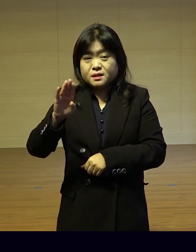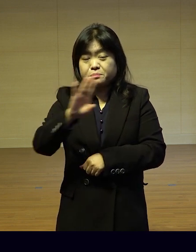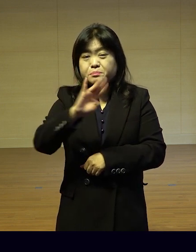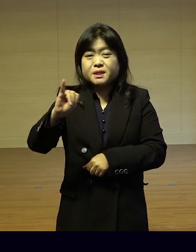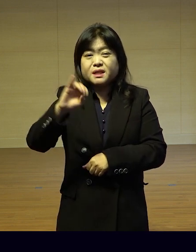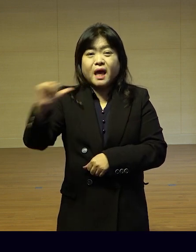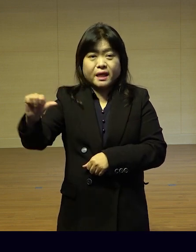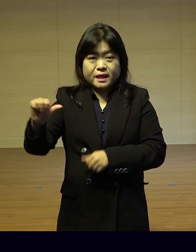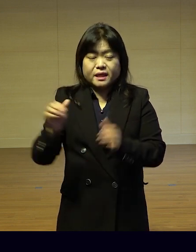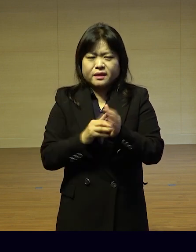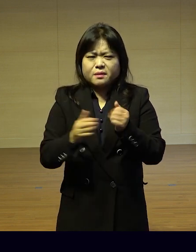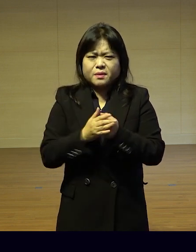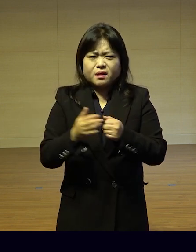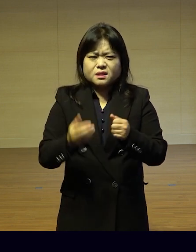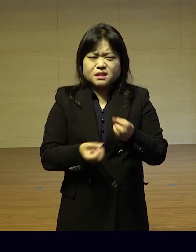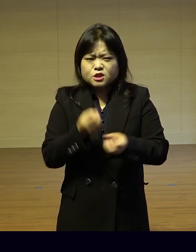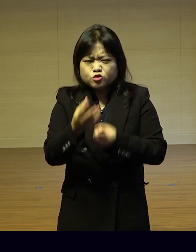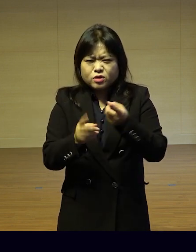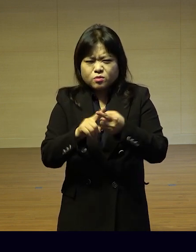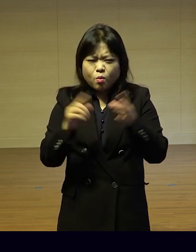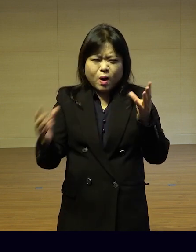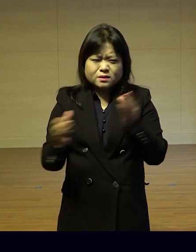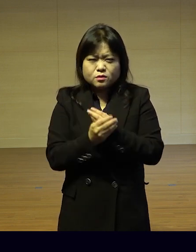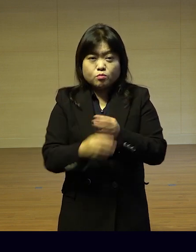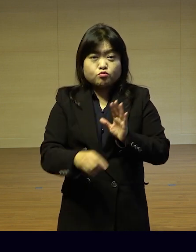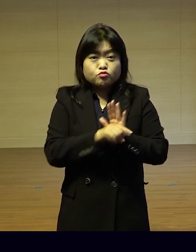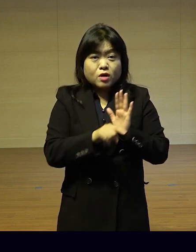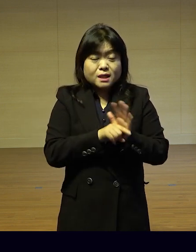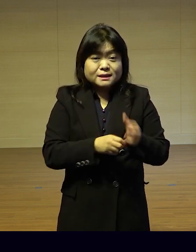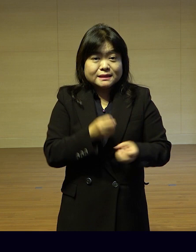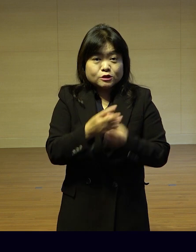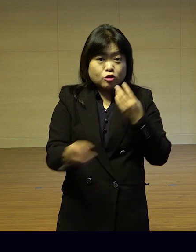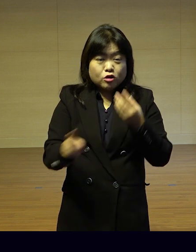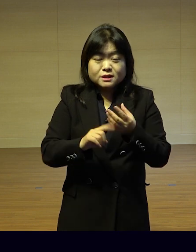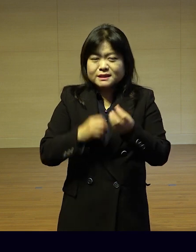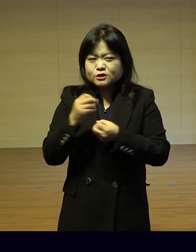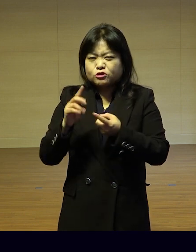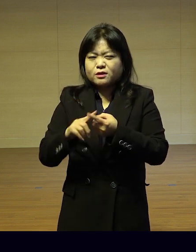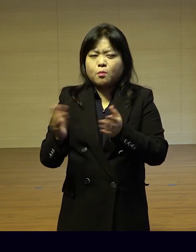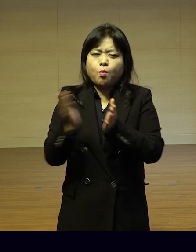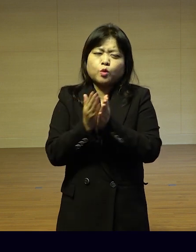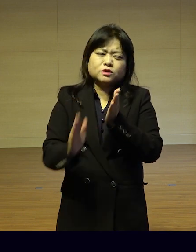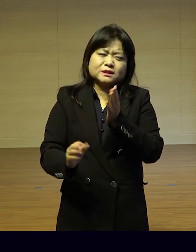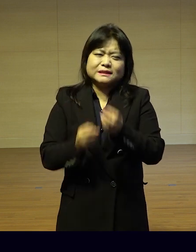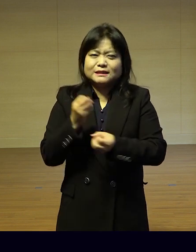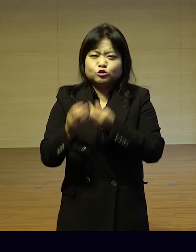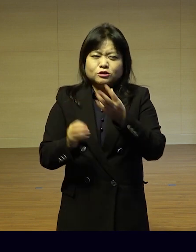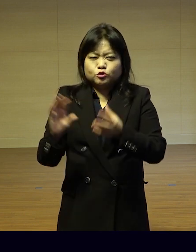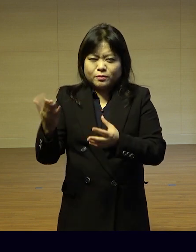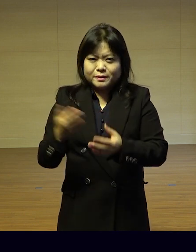진술을 전면적으로 부정하는 진술이 어떤 진술에 대한 모순 진술입니다.